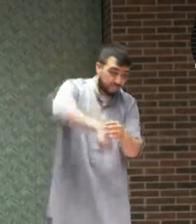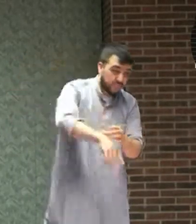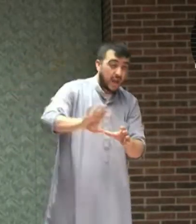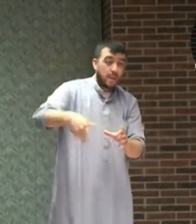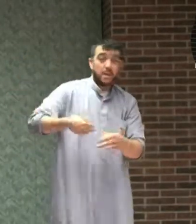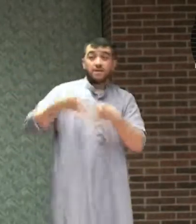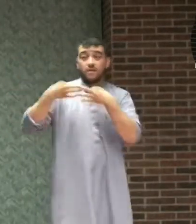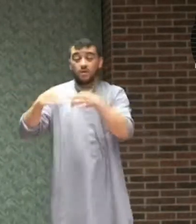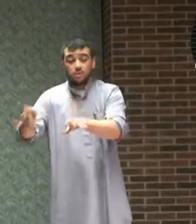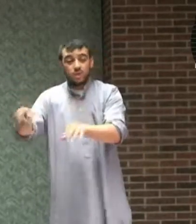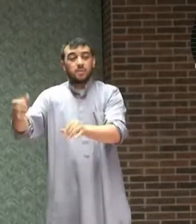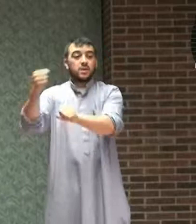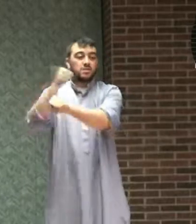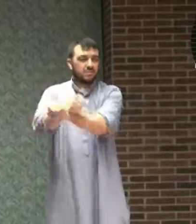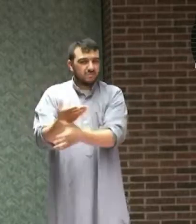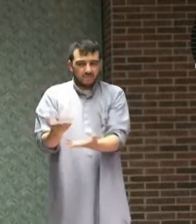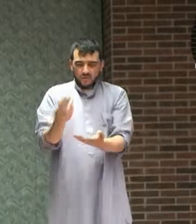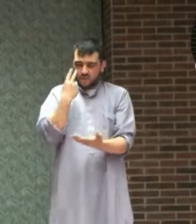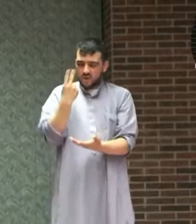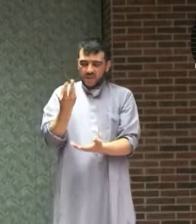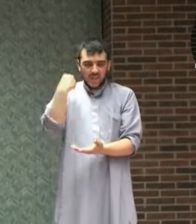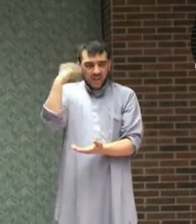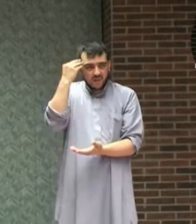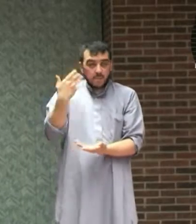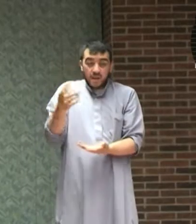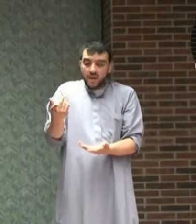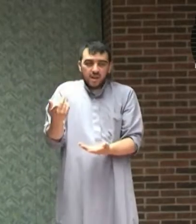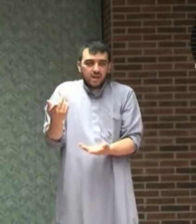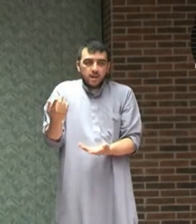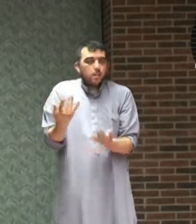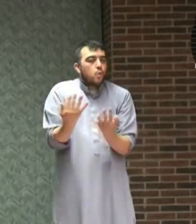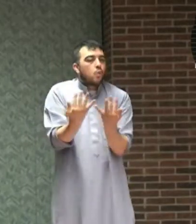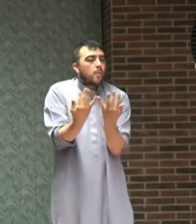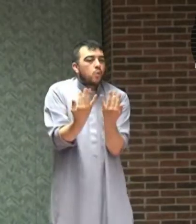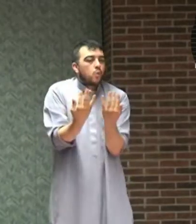famille. Il a été vendu telle une marchandise, il a été en prison.